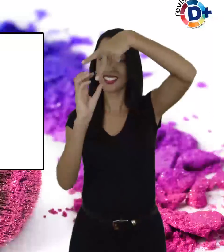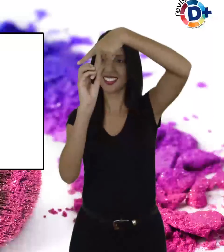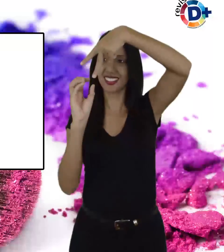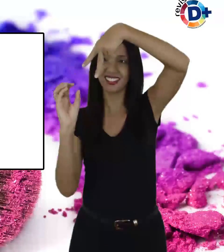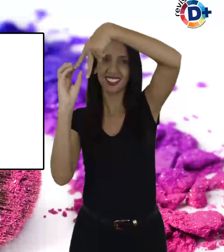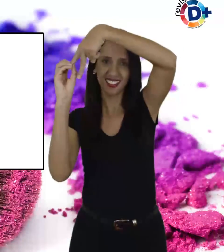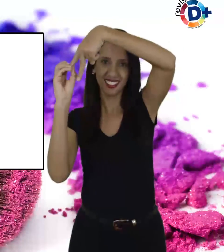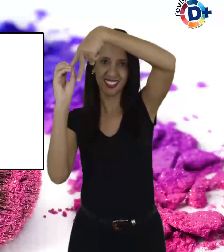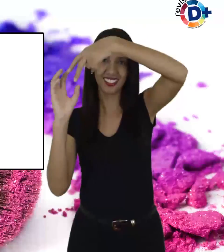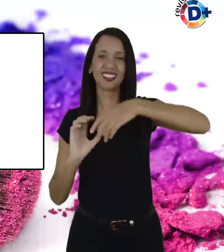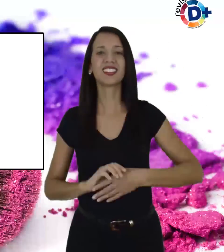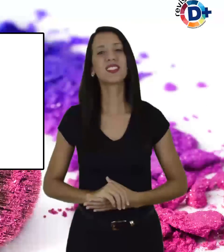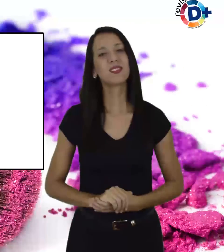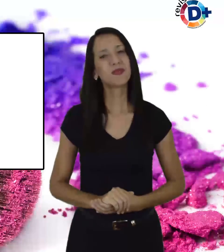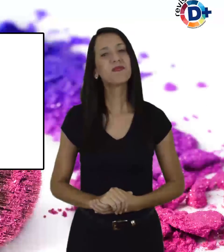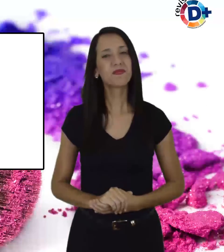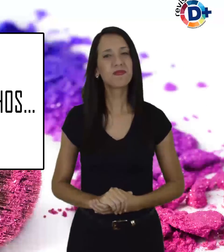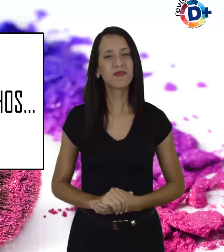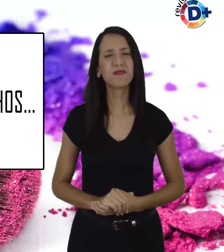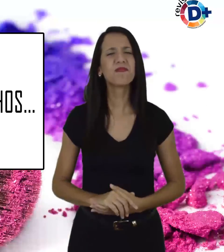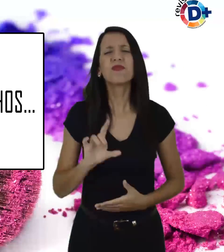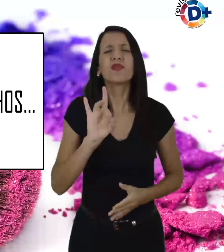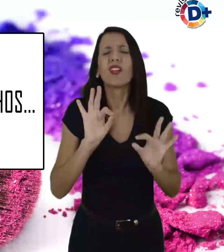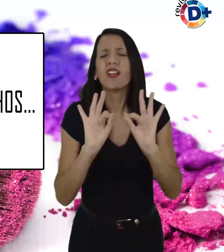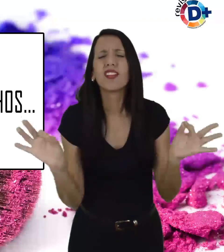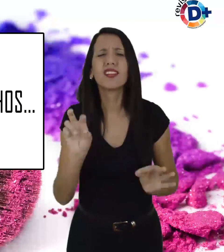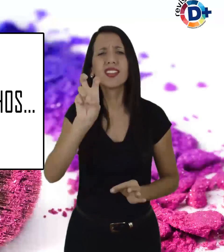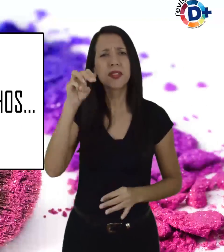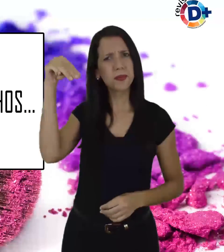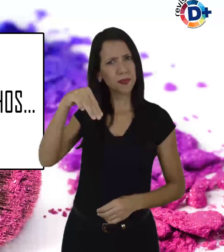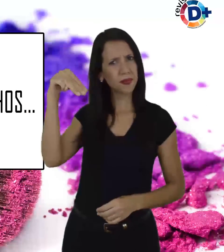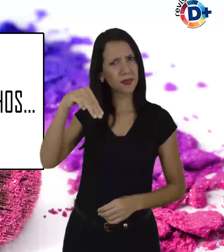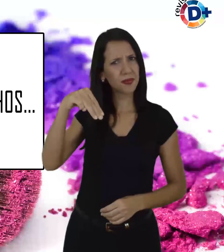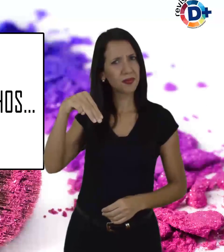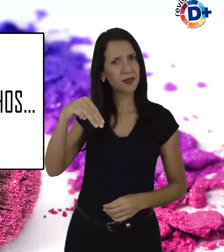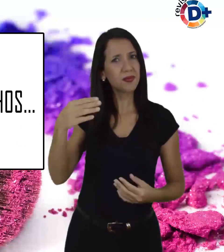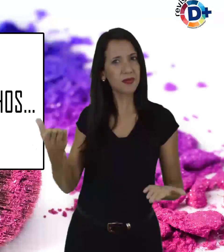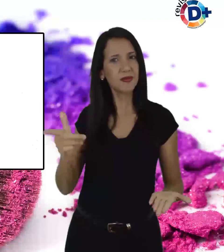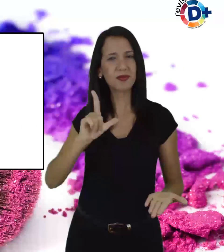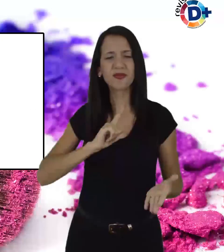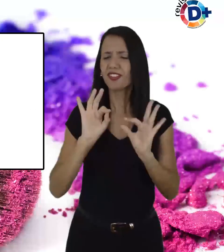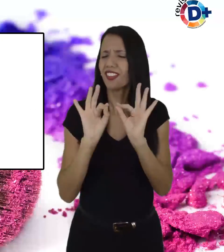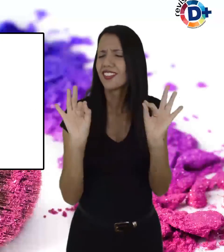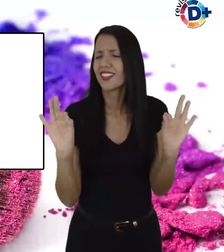Cereja. Só mais 5 minutinhos. A clássica frase